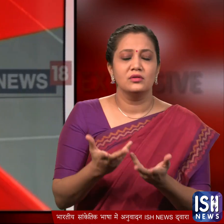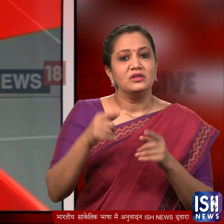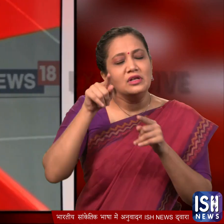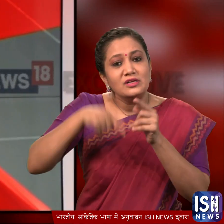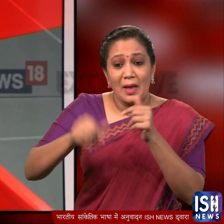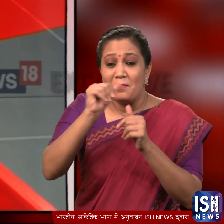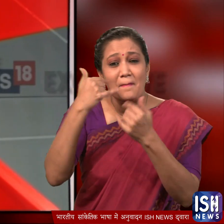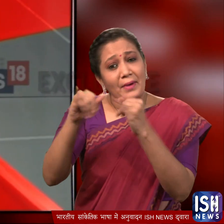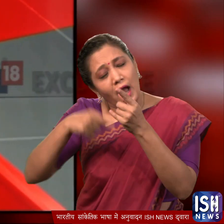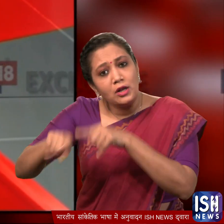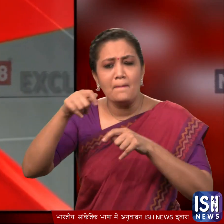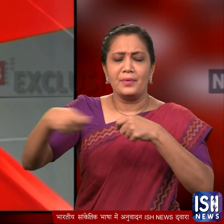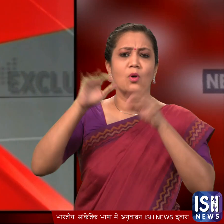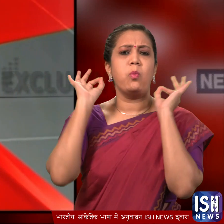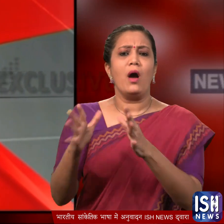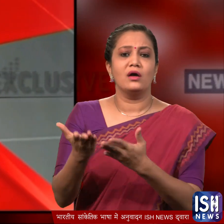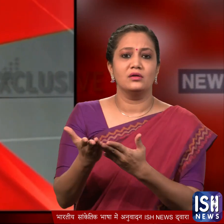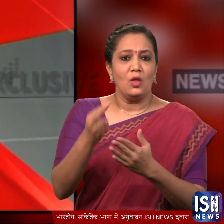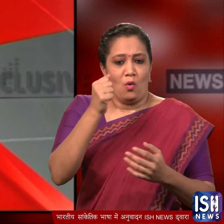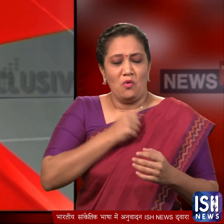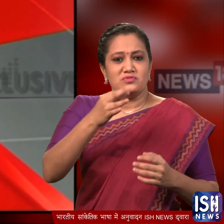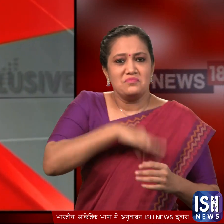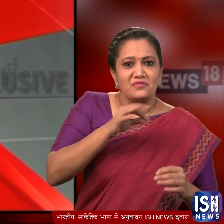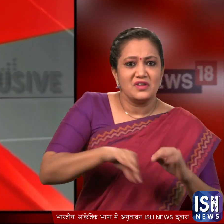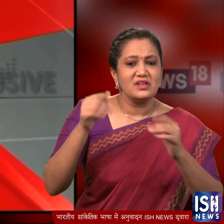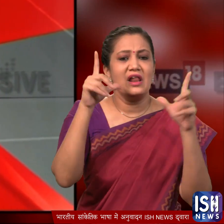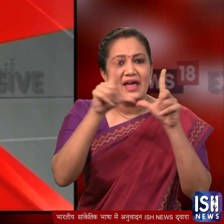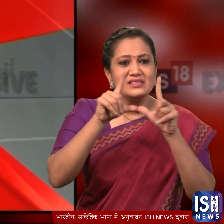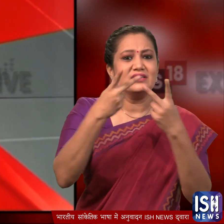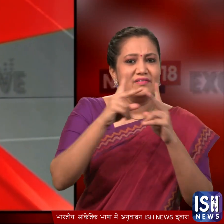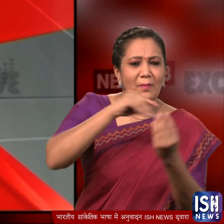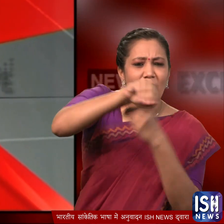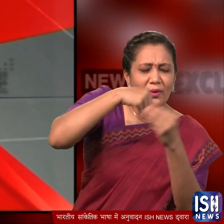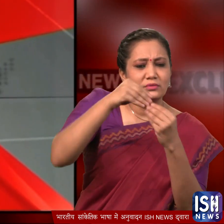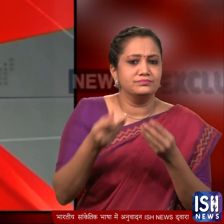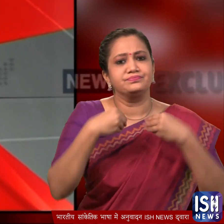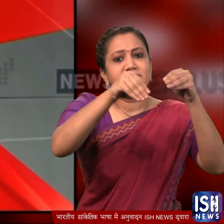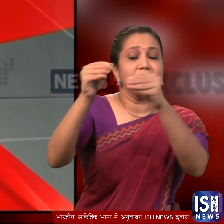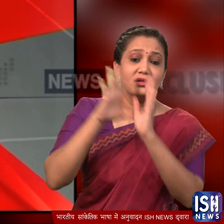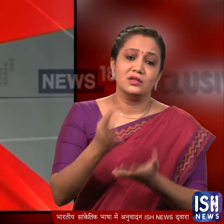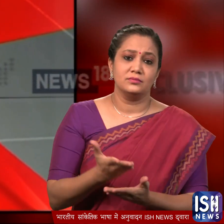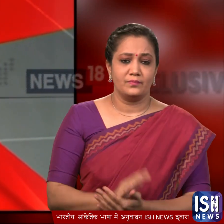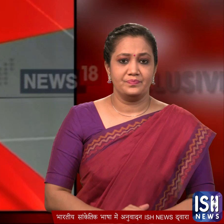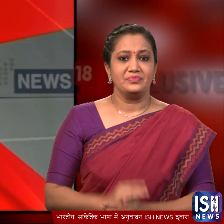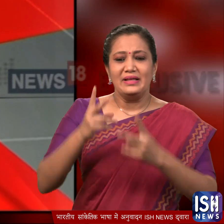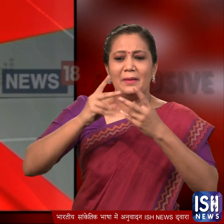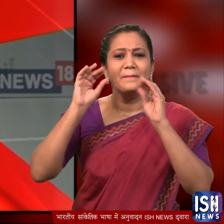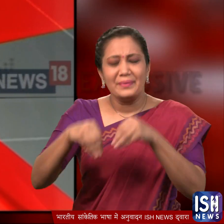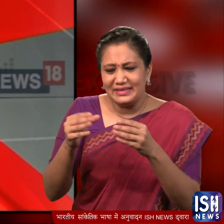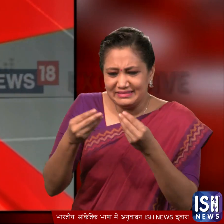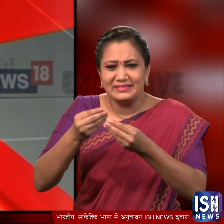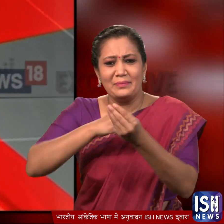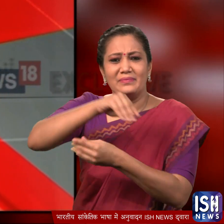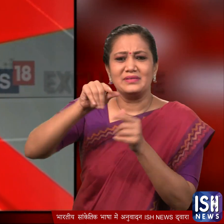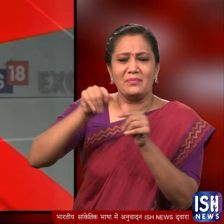लिए ये काली कमाई का सबसे बड़ा मौका है। अपनी जेब भरने के लिए वो लाइसेंसी दुकानों से भी मिलावटी शराब बेचने में जुटे। भट्टियों पर बनने